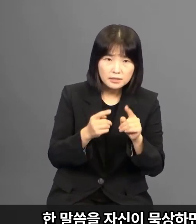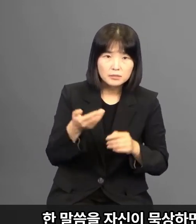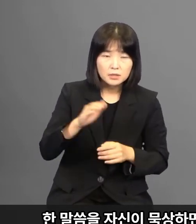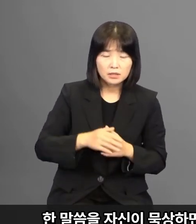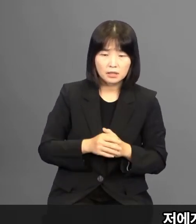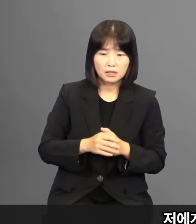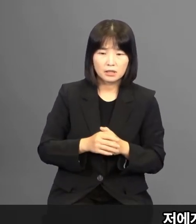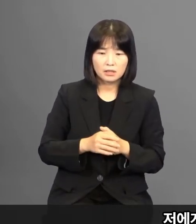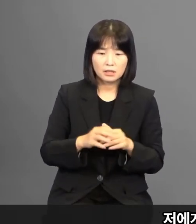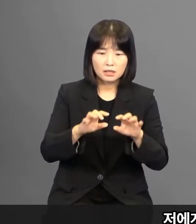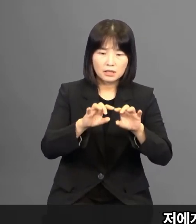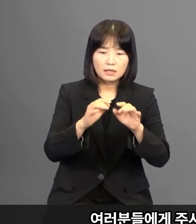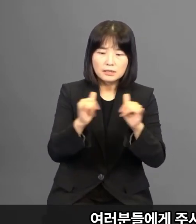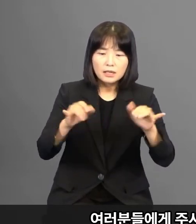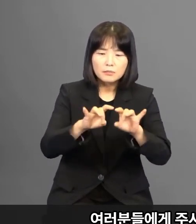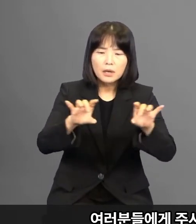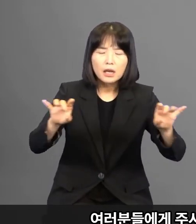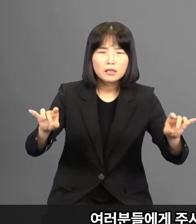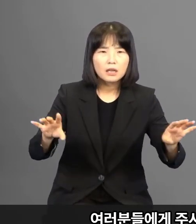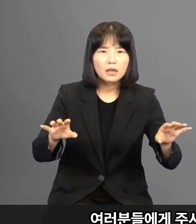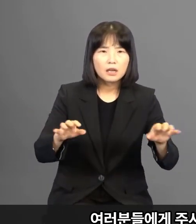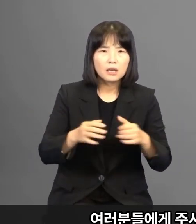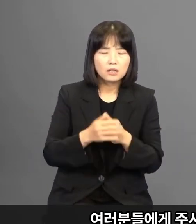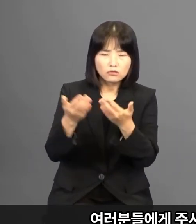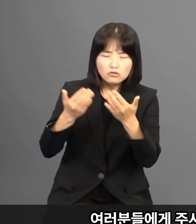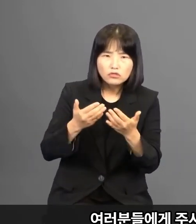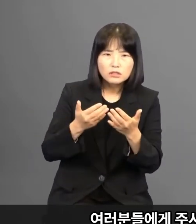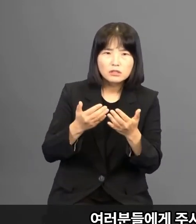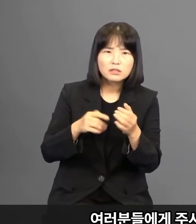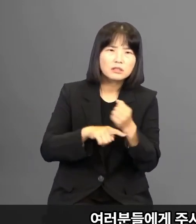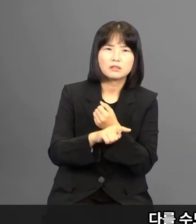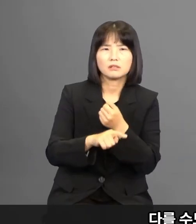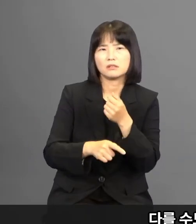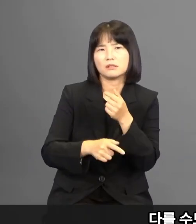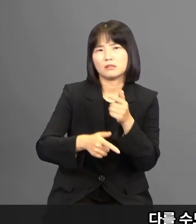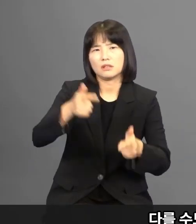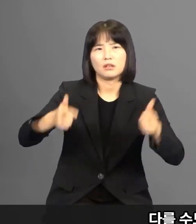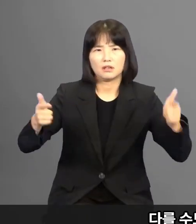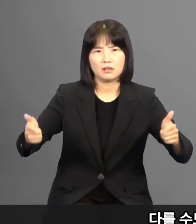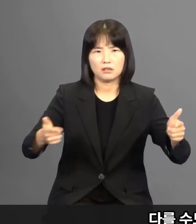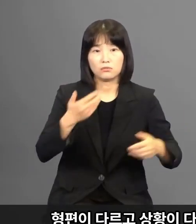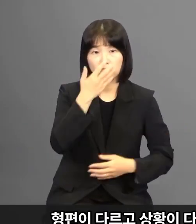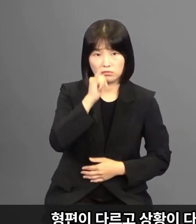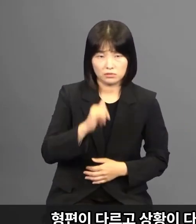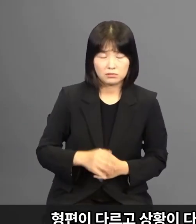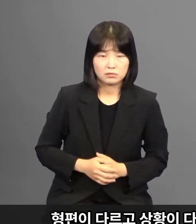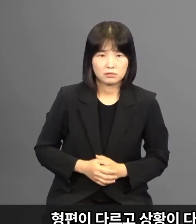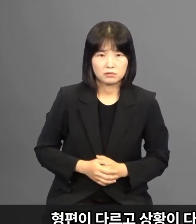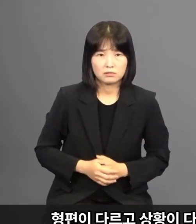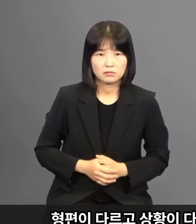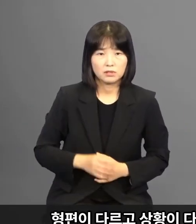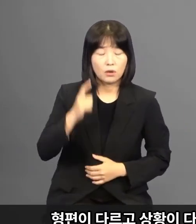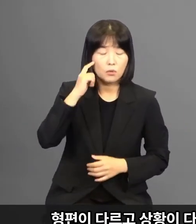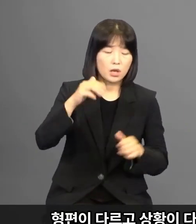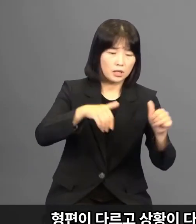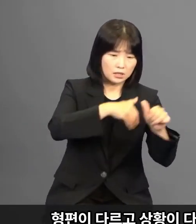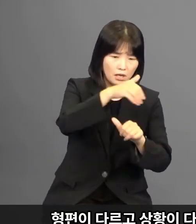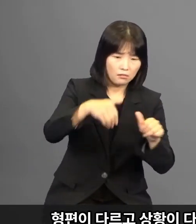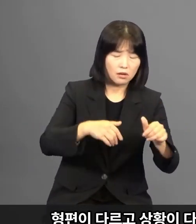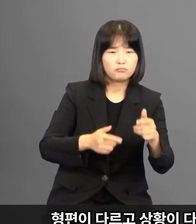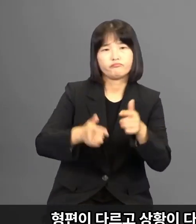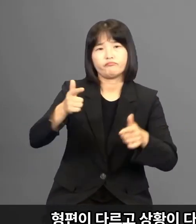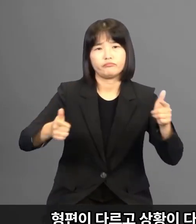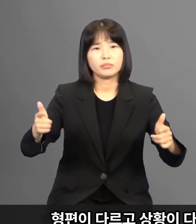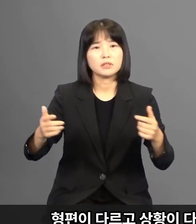달라요. 저에게 주시는 메시지와 여러분에게 주시는 메시지가 같을 수도 있지만 다를 수 있다는 거예요. 왜? 형편이 다르고 상황이 다르기